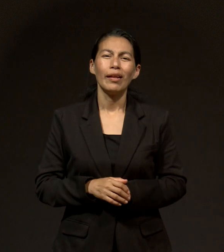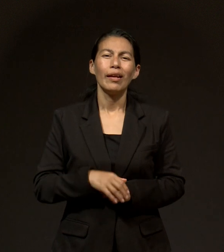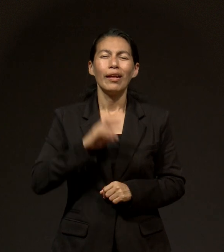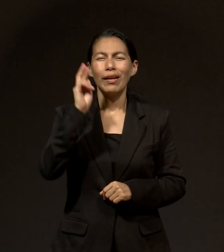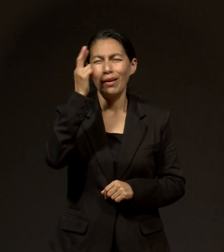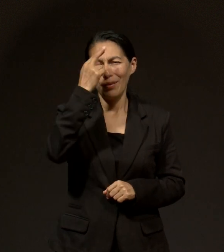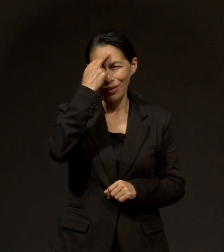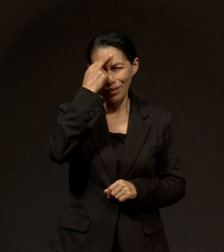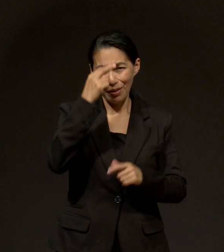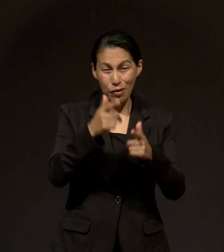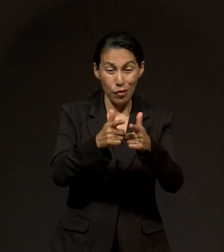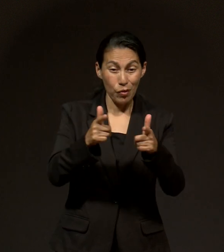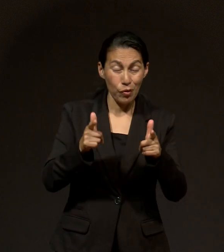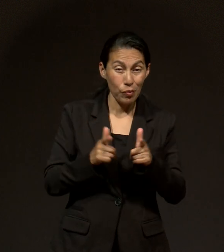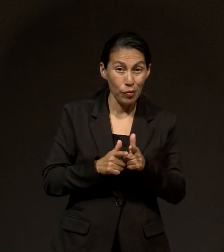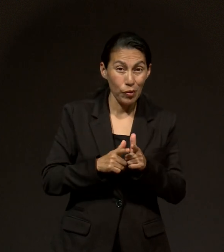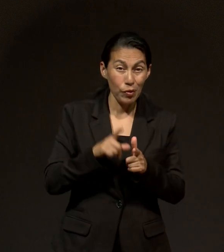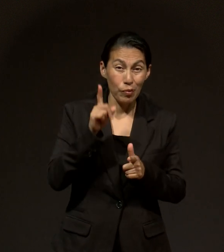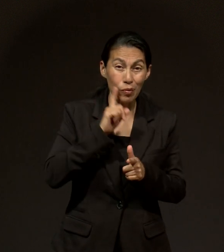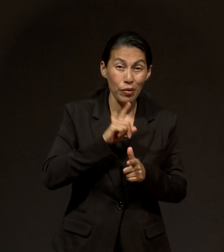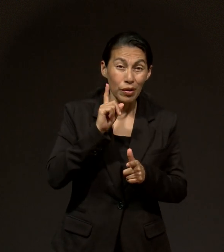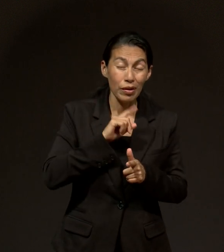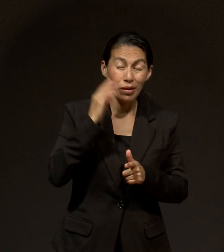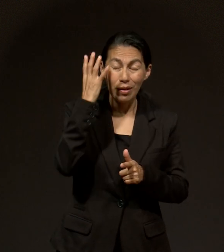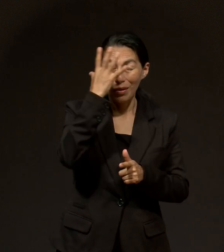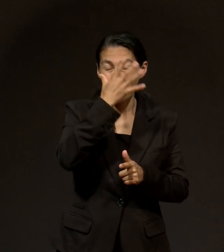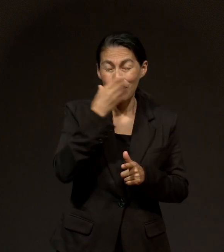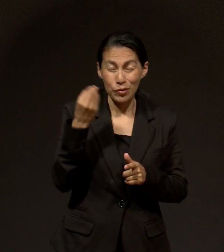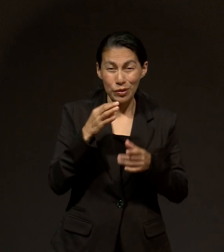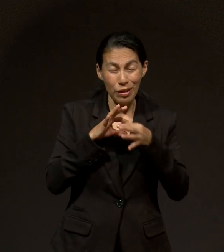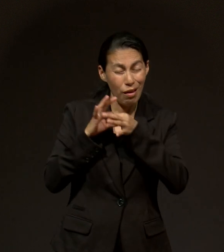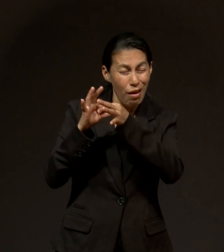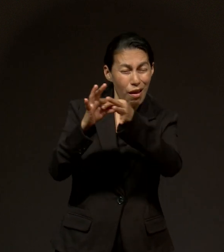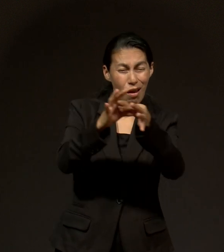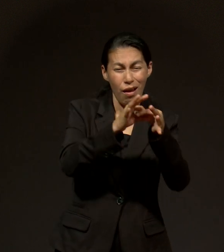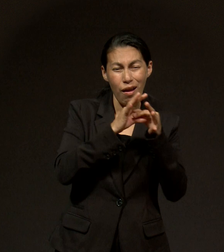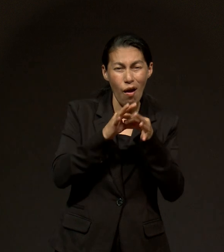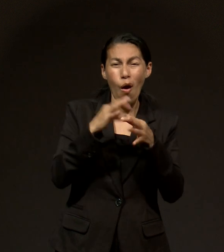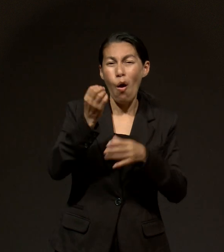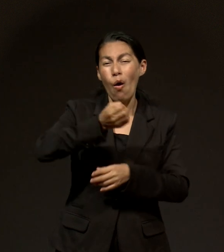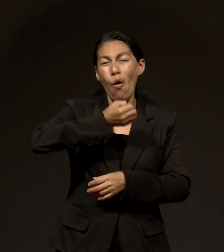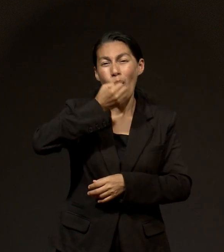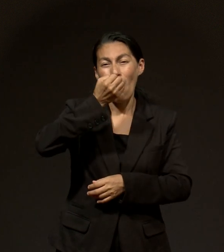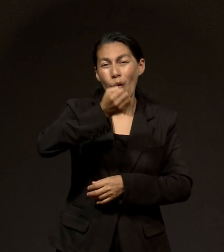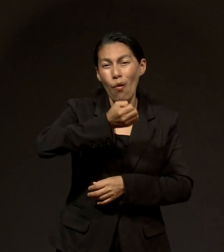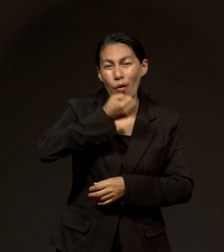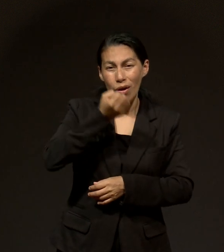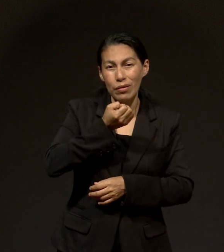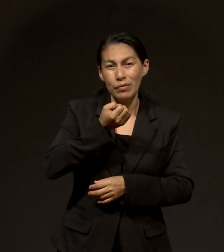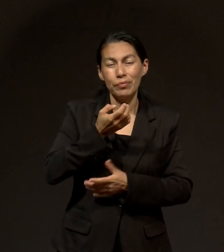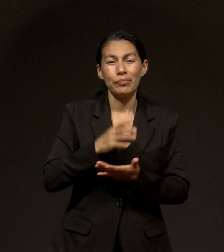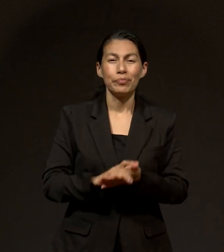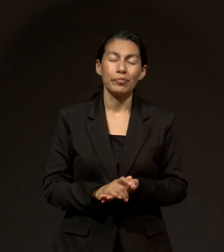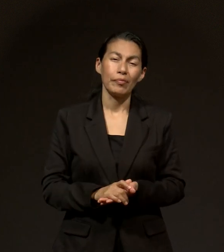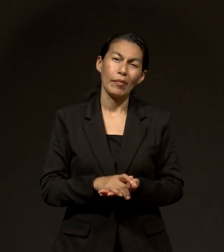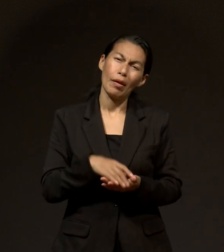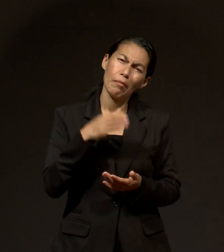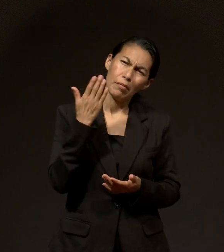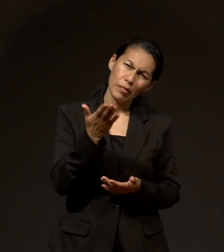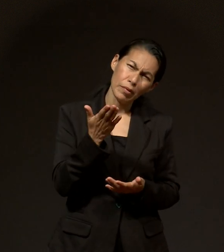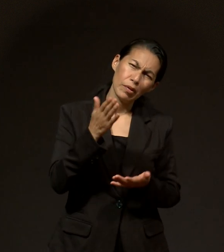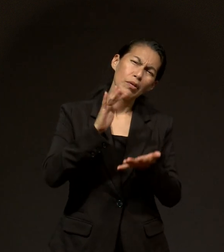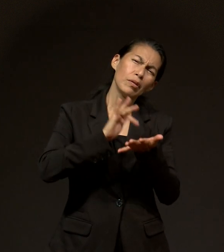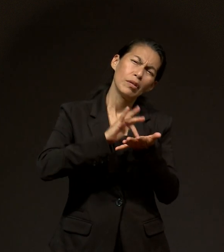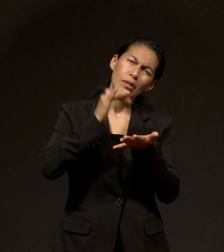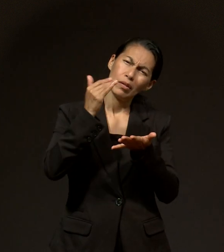ustedes para orar por sus pedidos y alabar a Dios por sus agradecimientos. Y los pedidos de oración